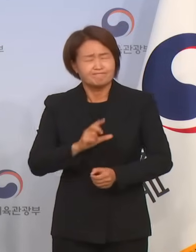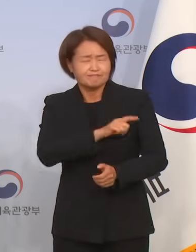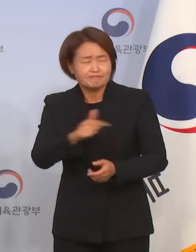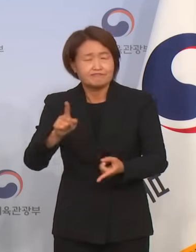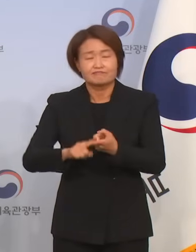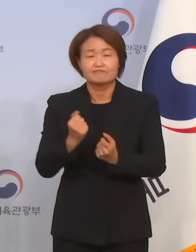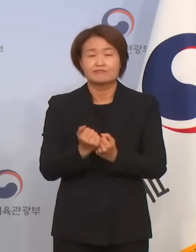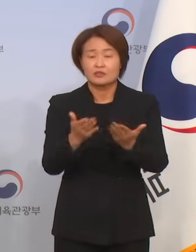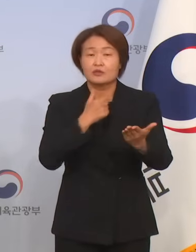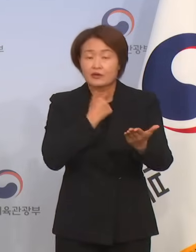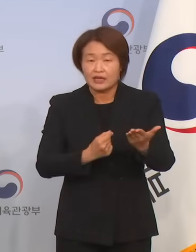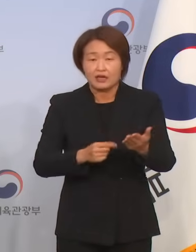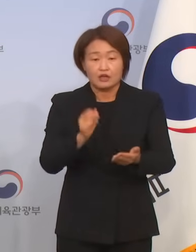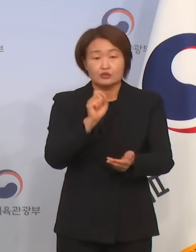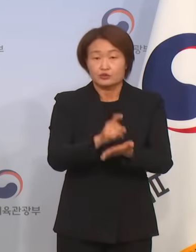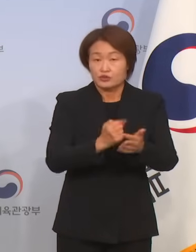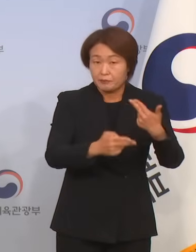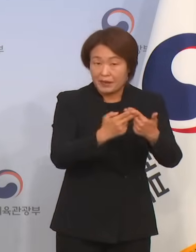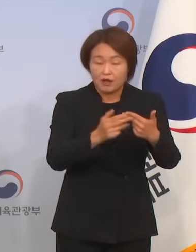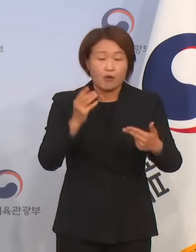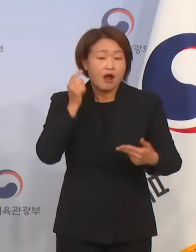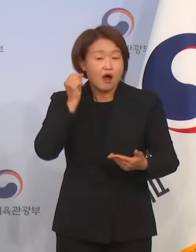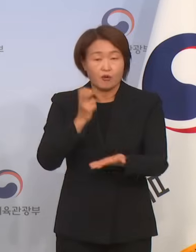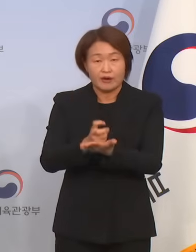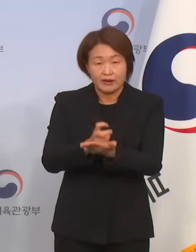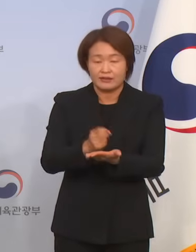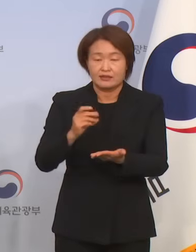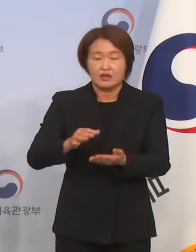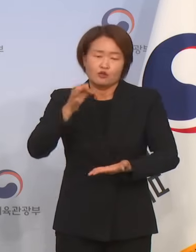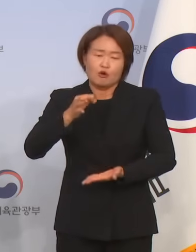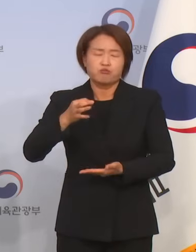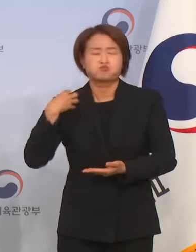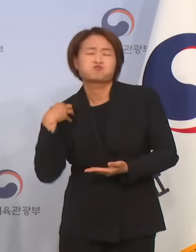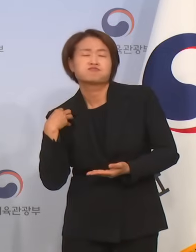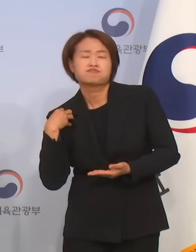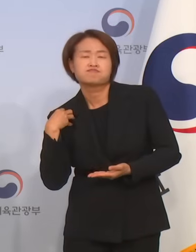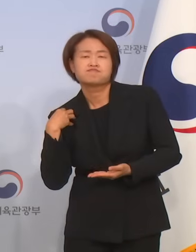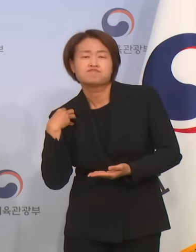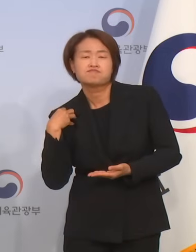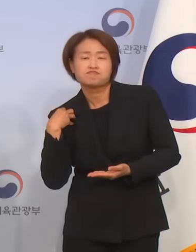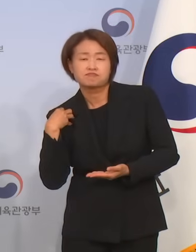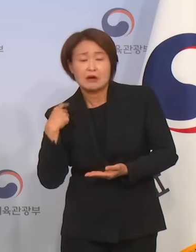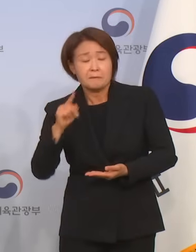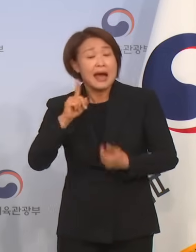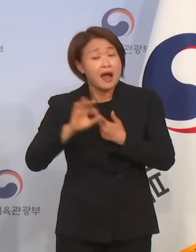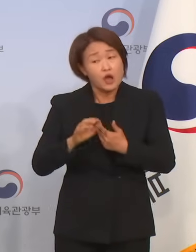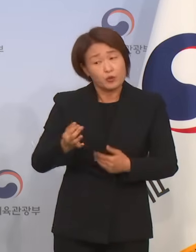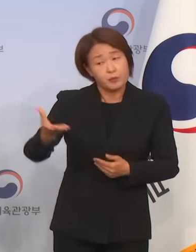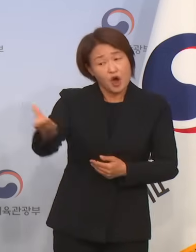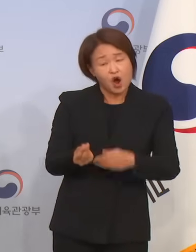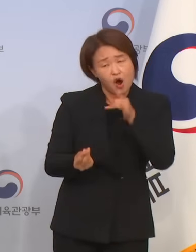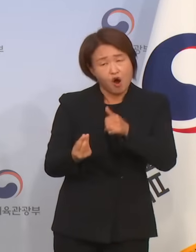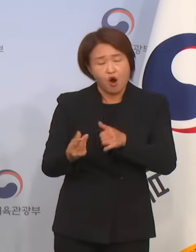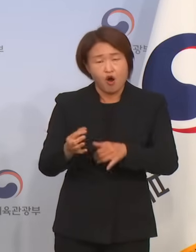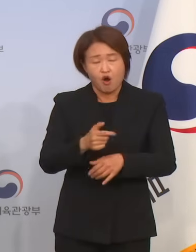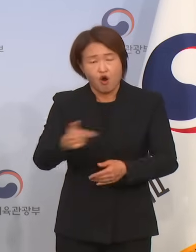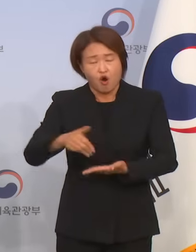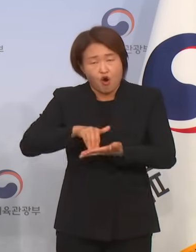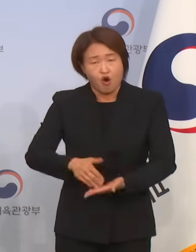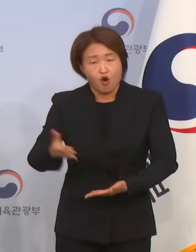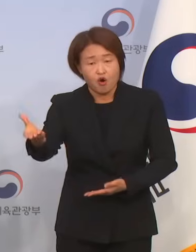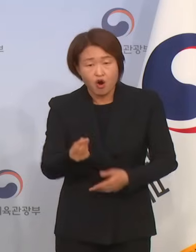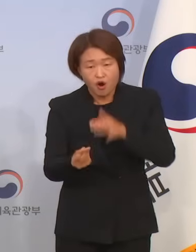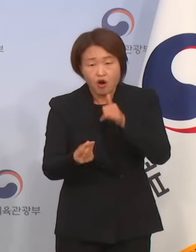말씀드리겠습니다. 축구협회 정관에는 재정적 부담을 안는 대규모 차입을 할 경우에는